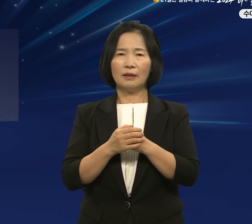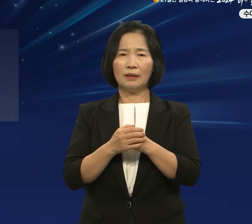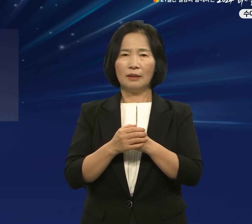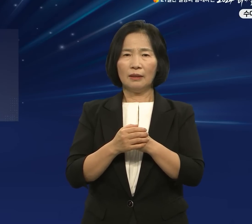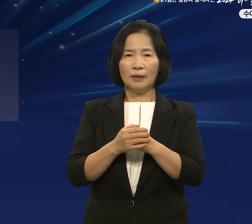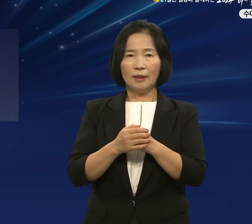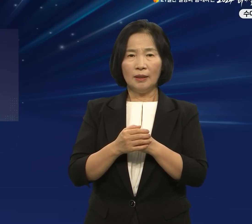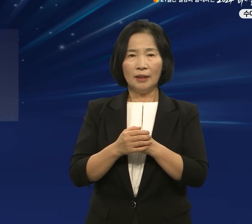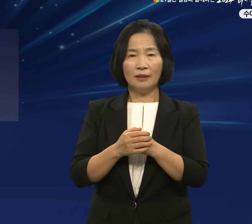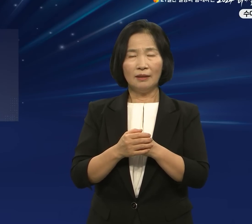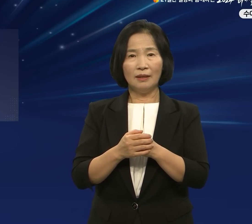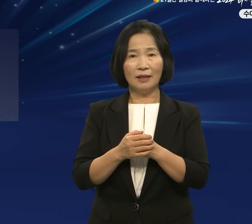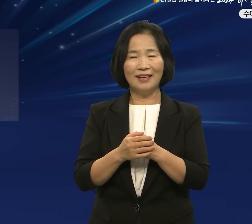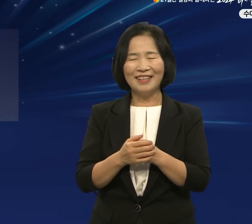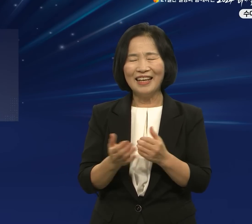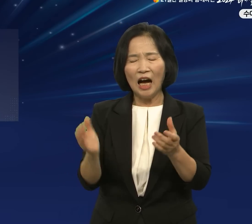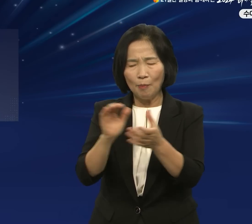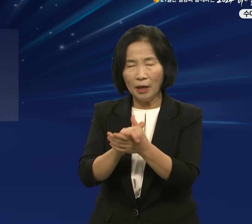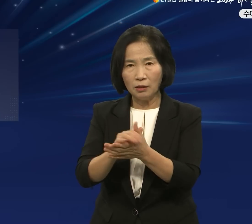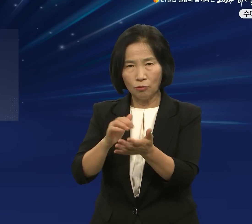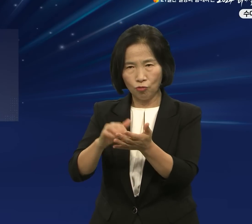6번 아멘 하겠습니다.